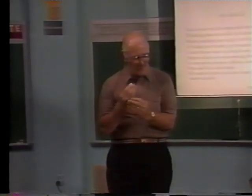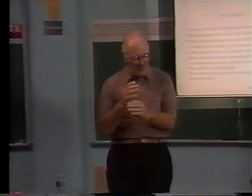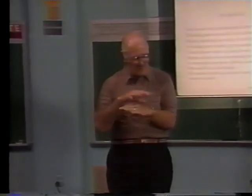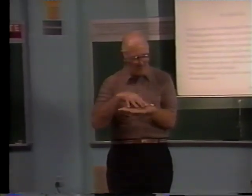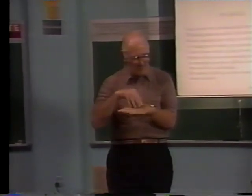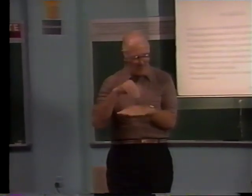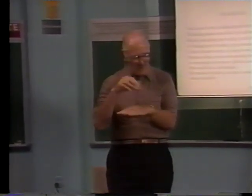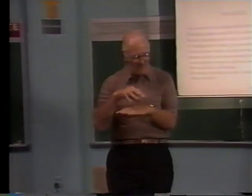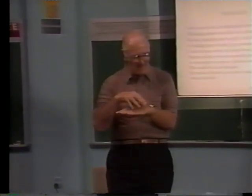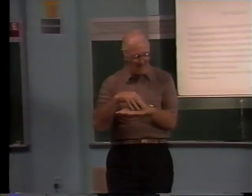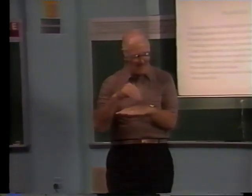fire,